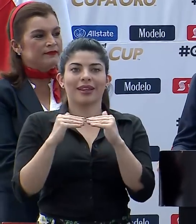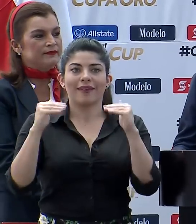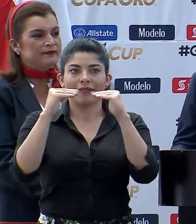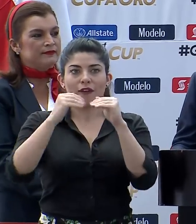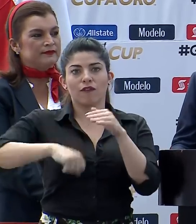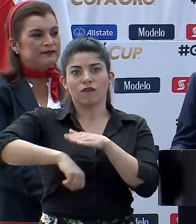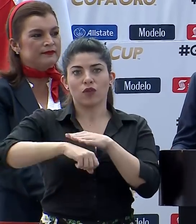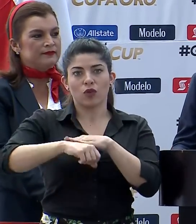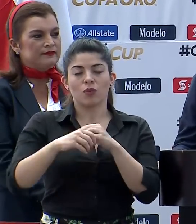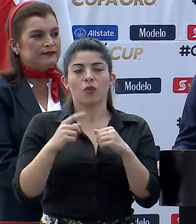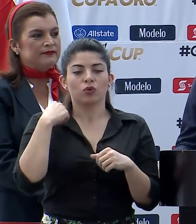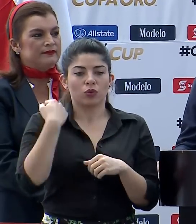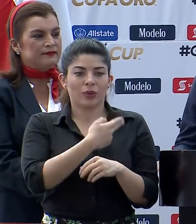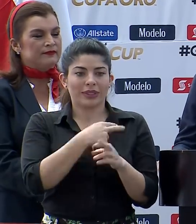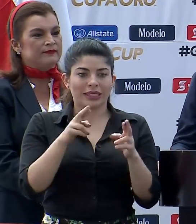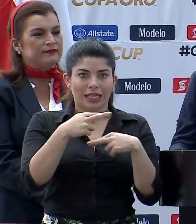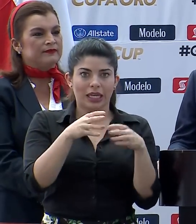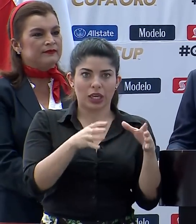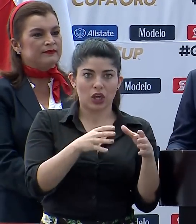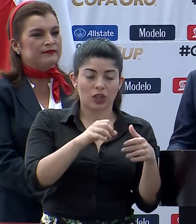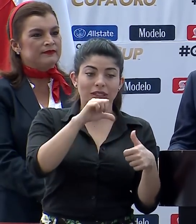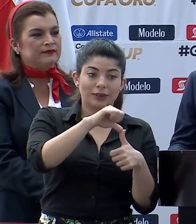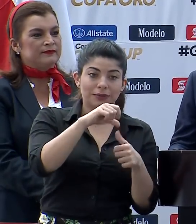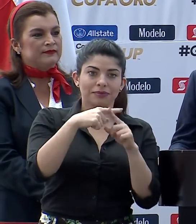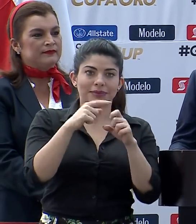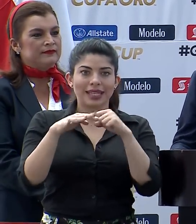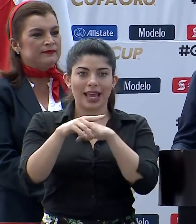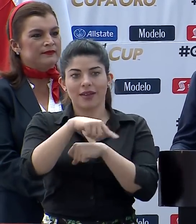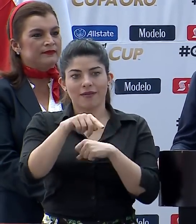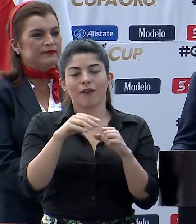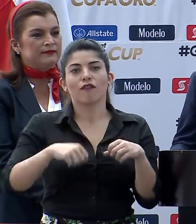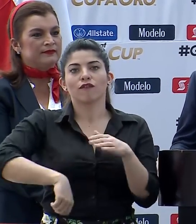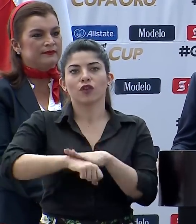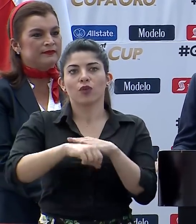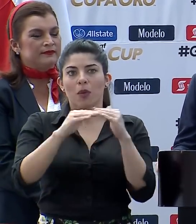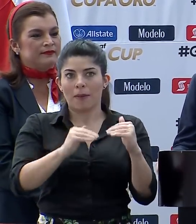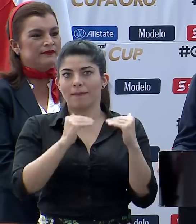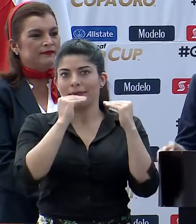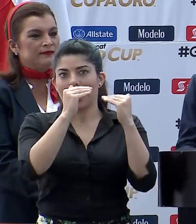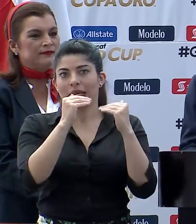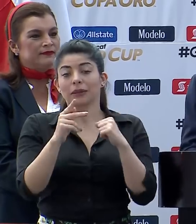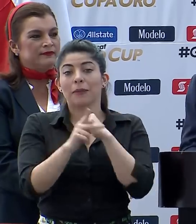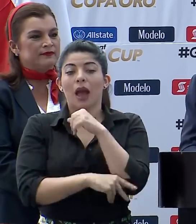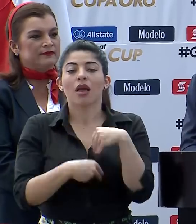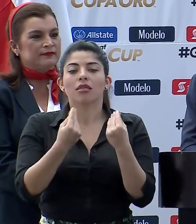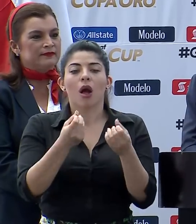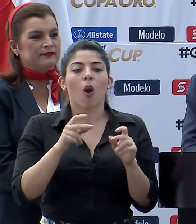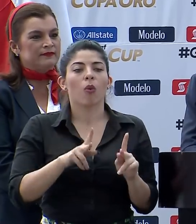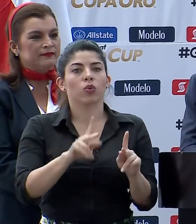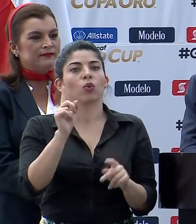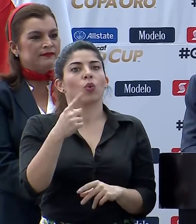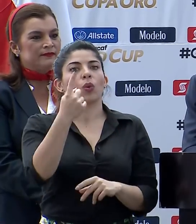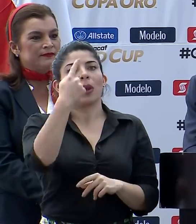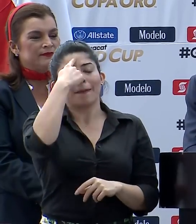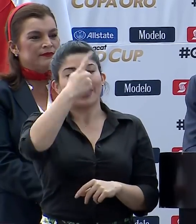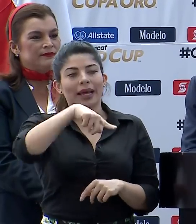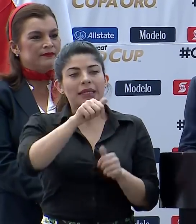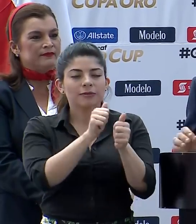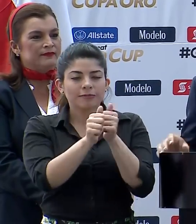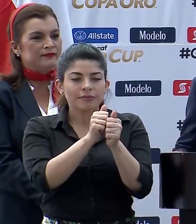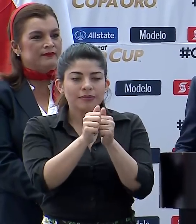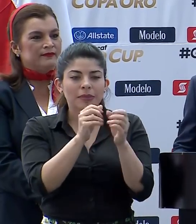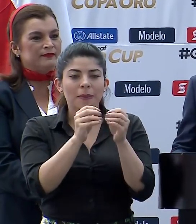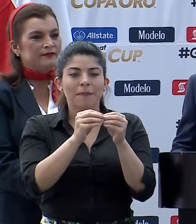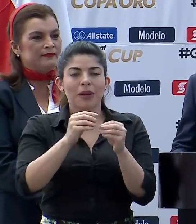región, incluyendo Centroamérica y el Caribe. Esto les da a nuestros países una oportunidad única para competir de manera